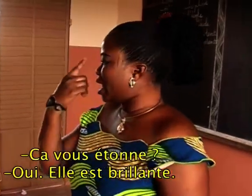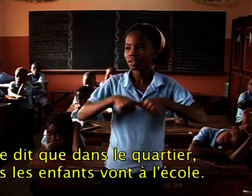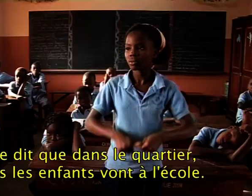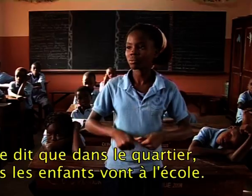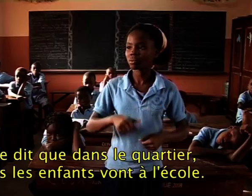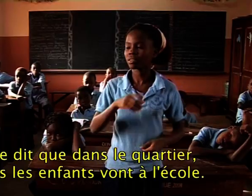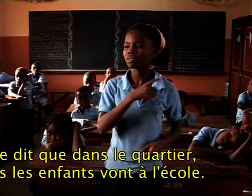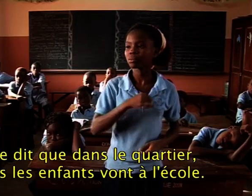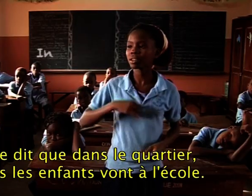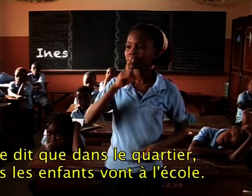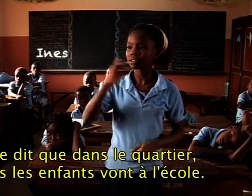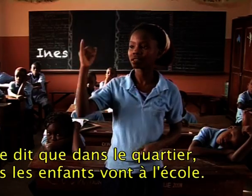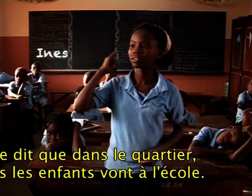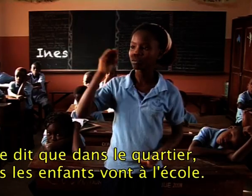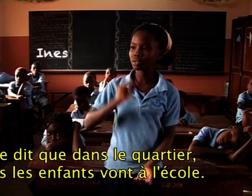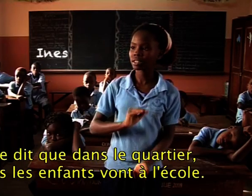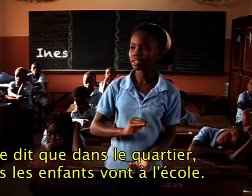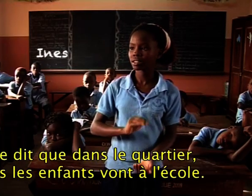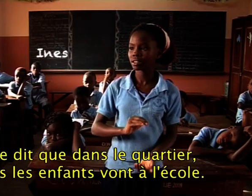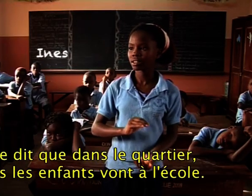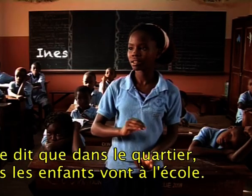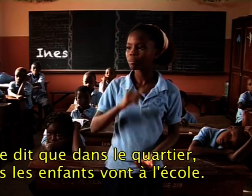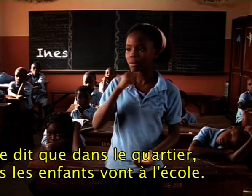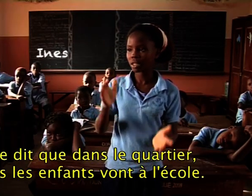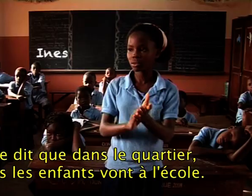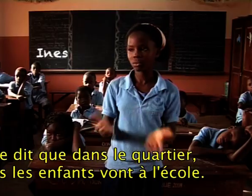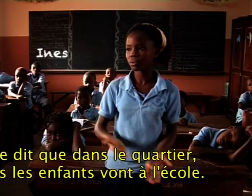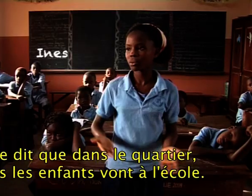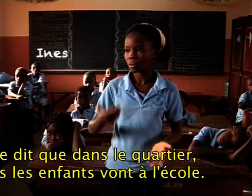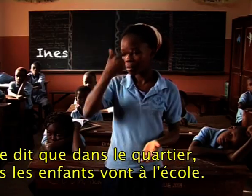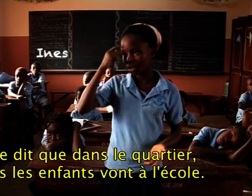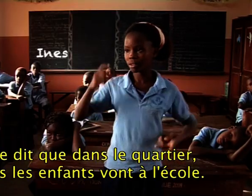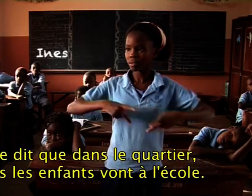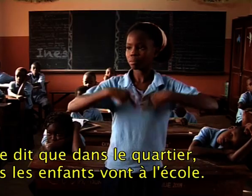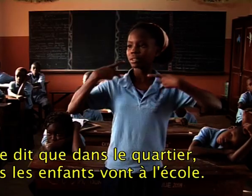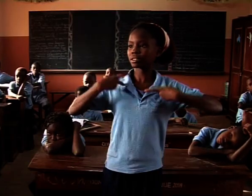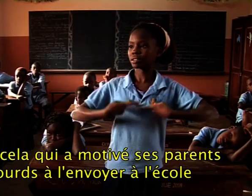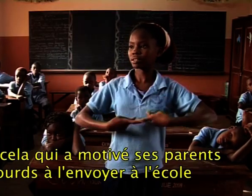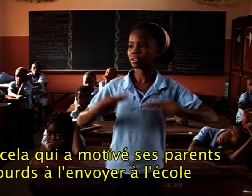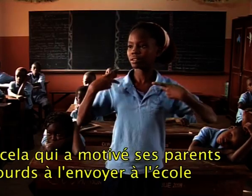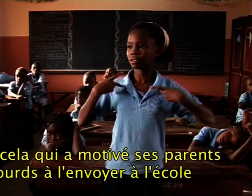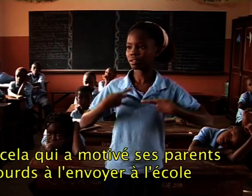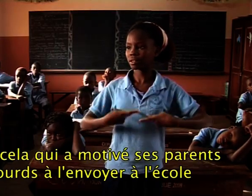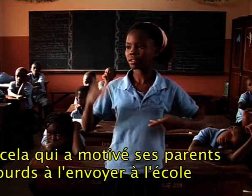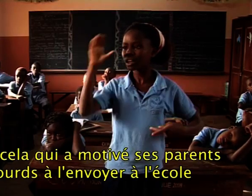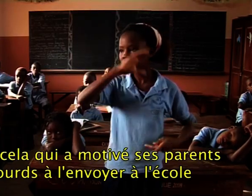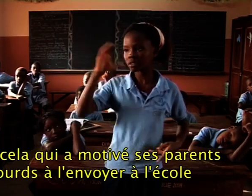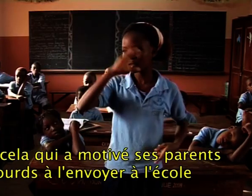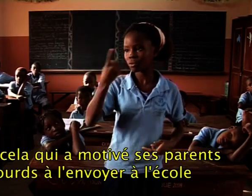Elle dit que dans le quartier, tous les enfants vont à l'école. Et c'est ça qui a motivé ses parents, bien qu'ils soient